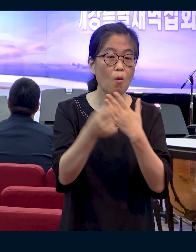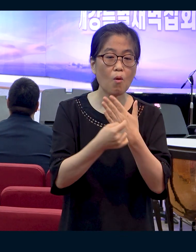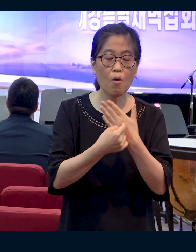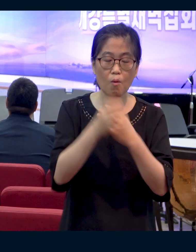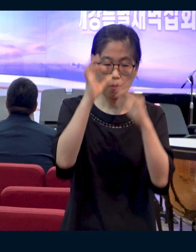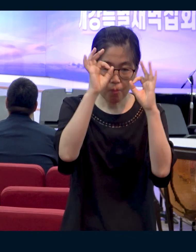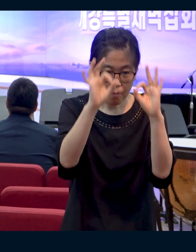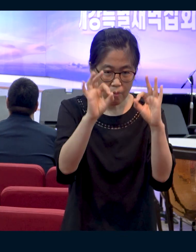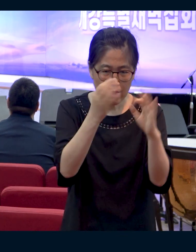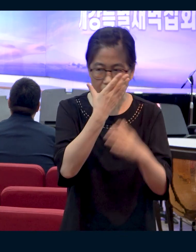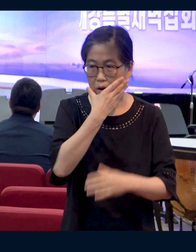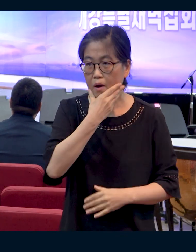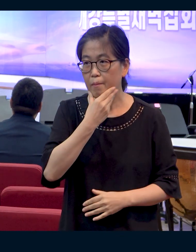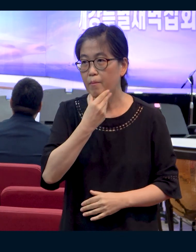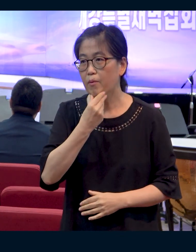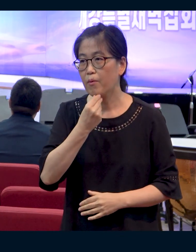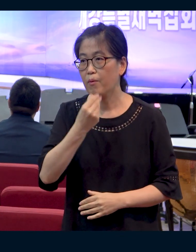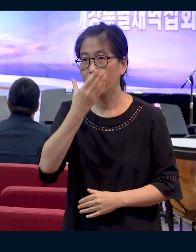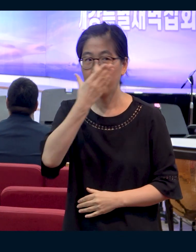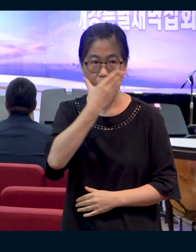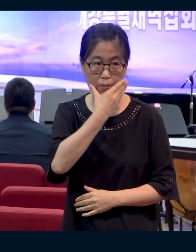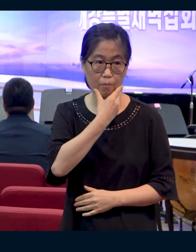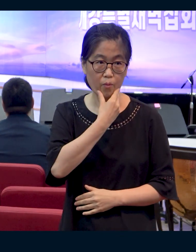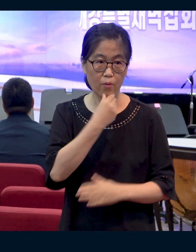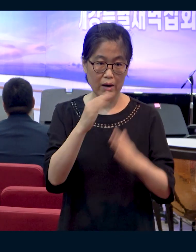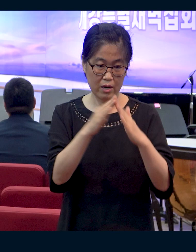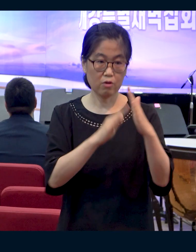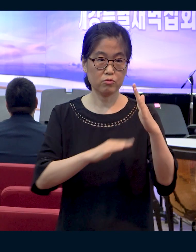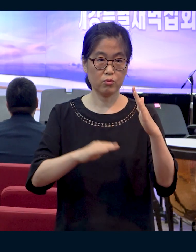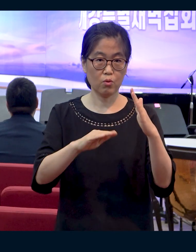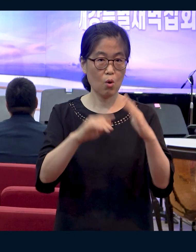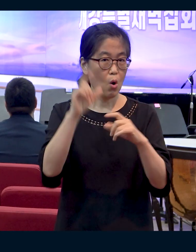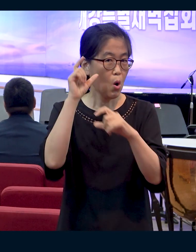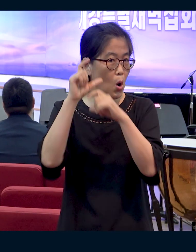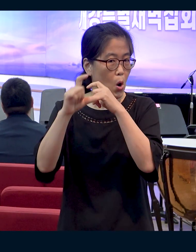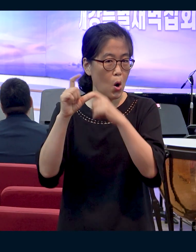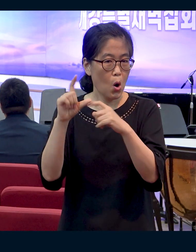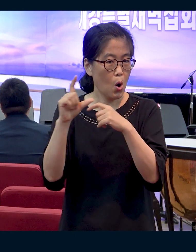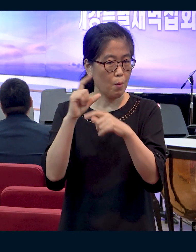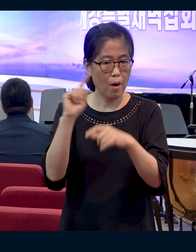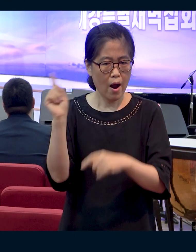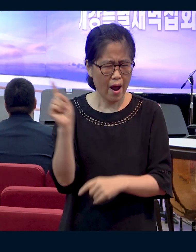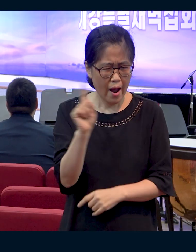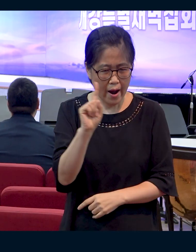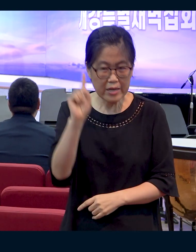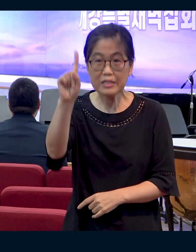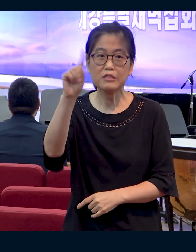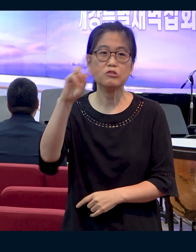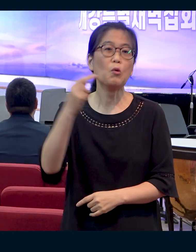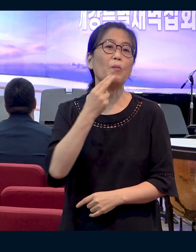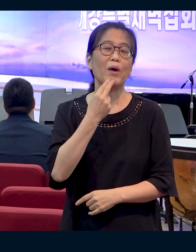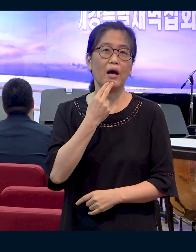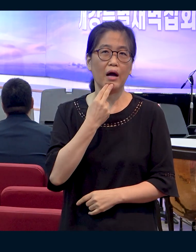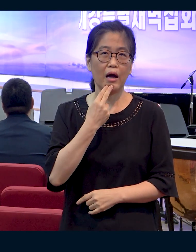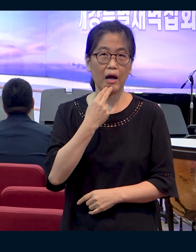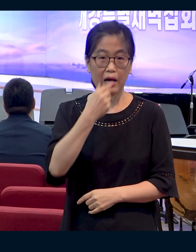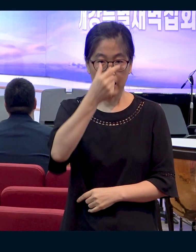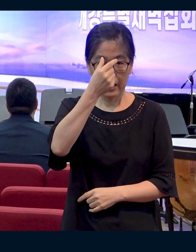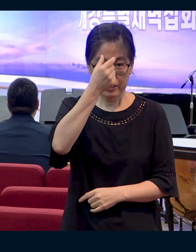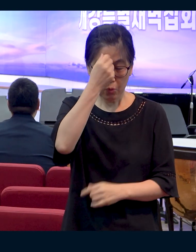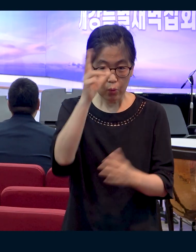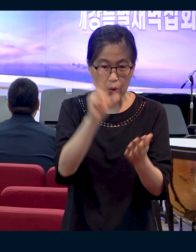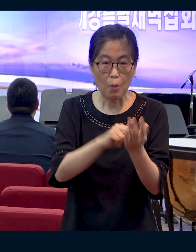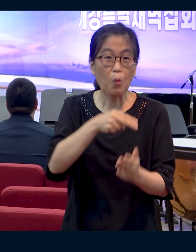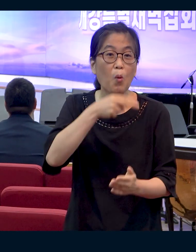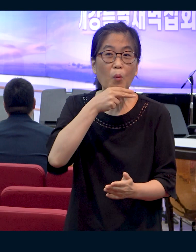행복한, 정말 그야말로 뭐 고민거리가 없는, 심하게 말하면 기도 제목도 별로 없을